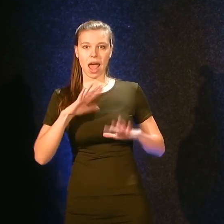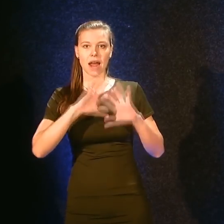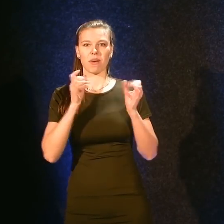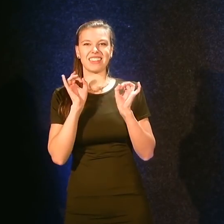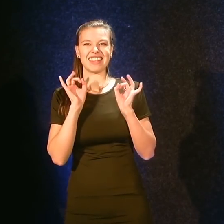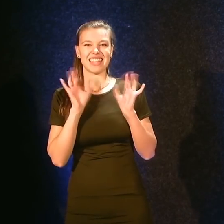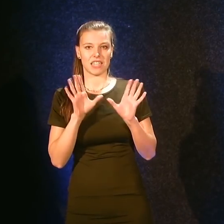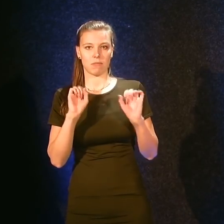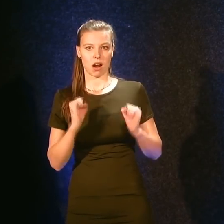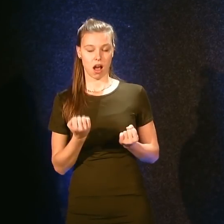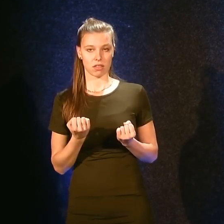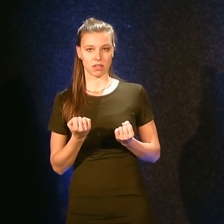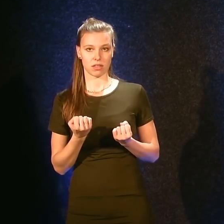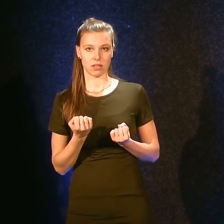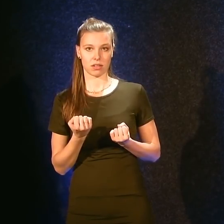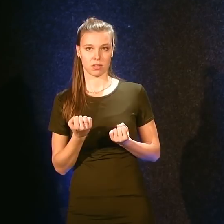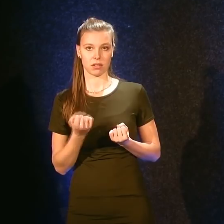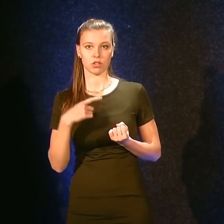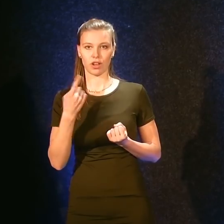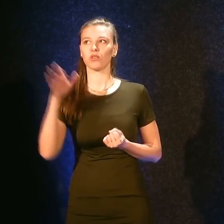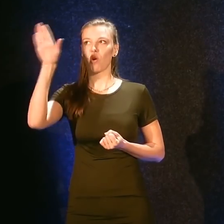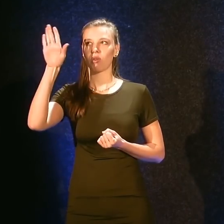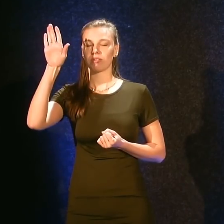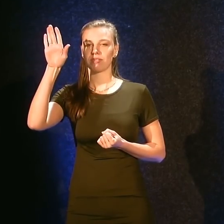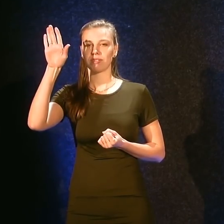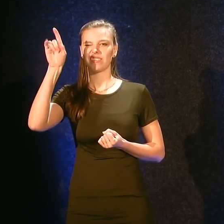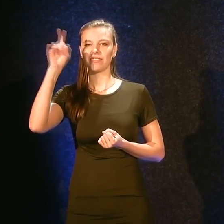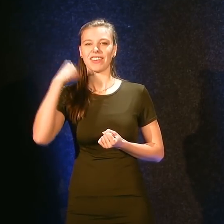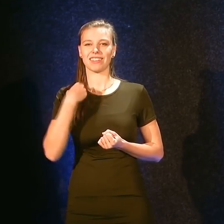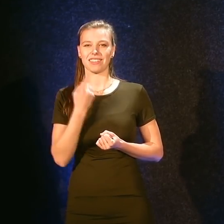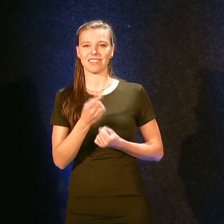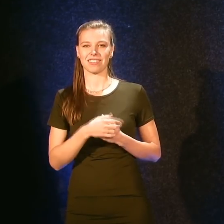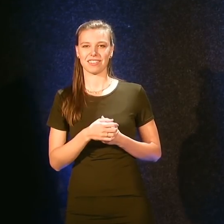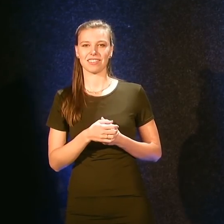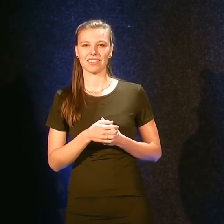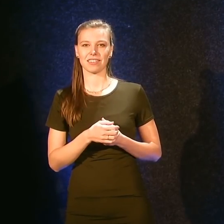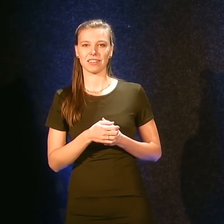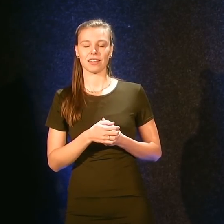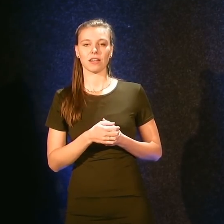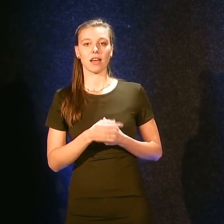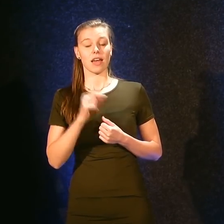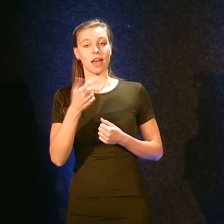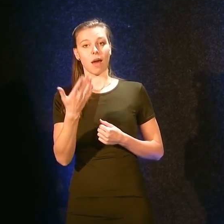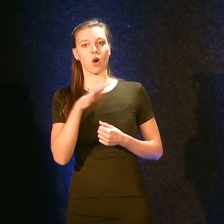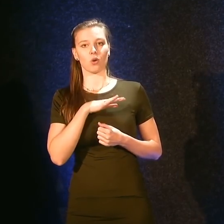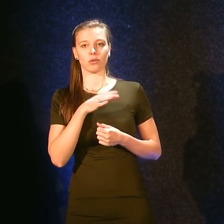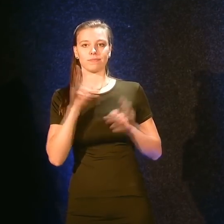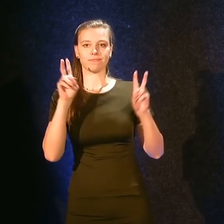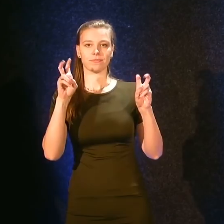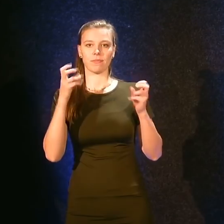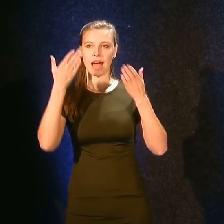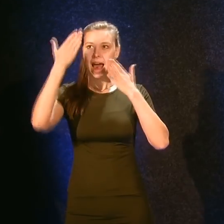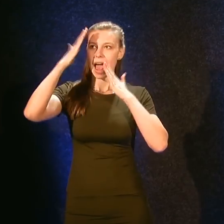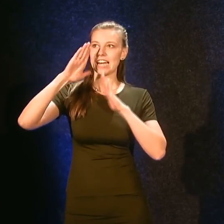kunt. Dan weet God dat ook. Er is ook nog zoiets als een soort heilige relaxedheid.